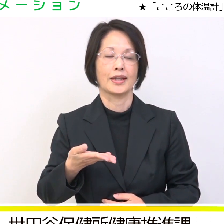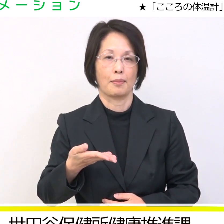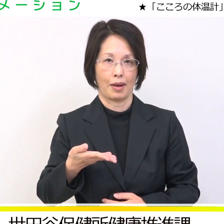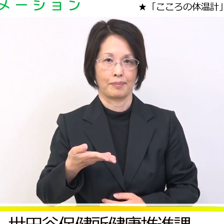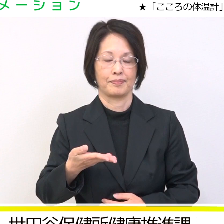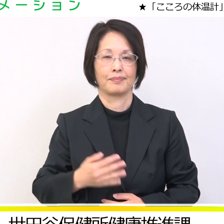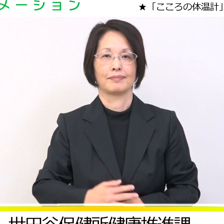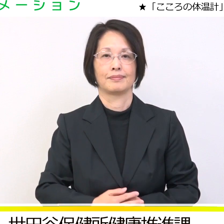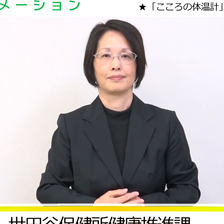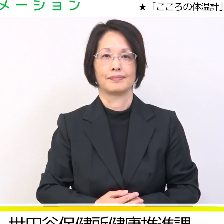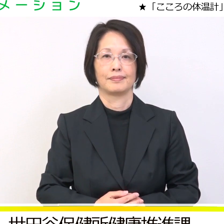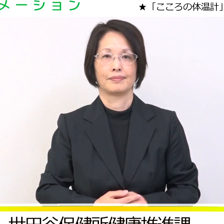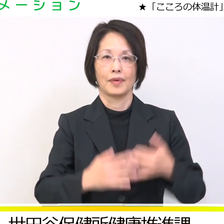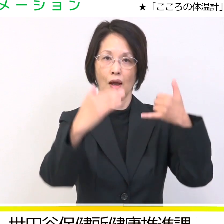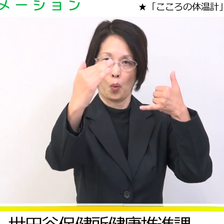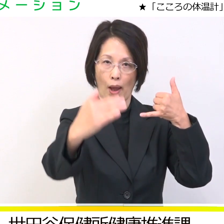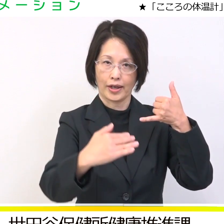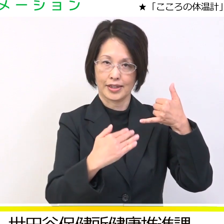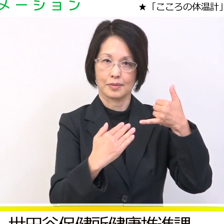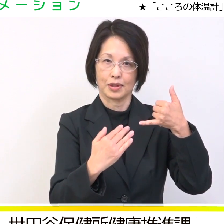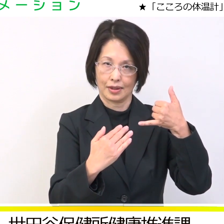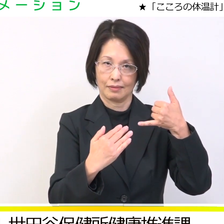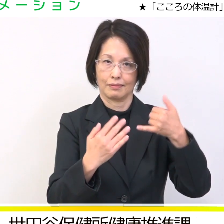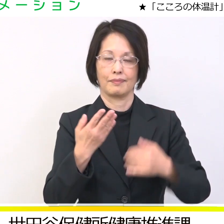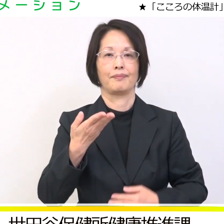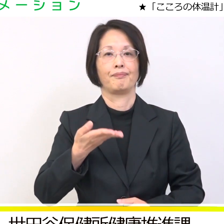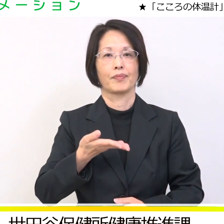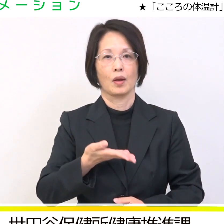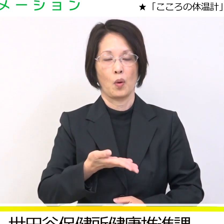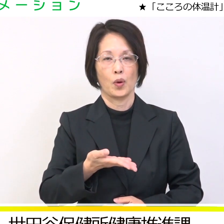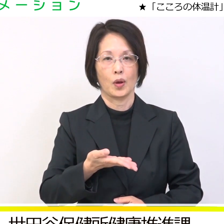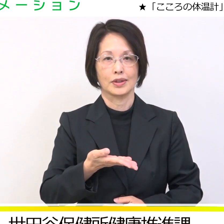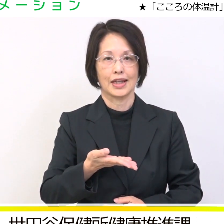2947板ファクシミリ